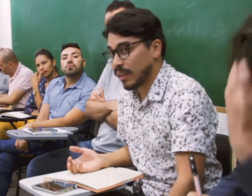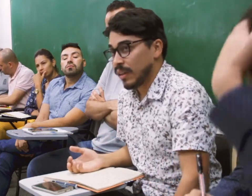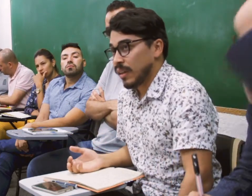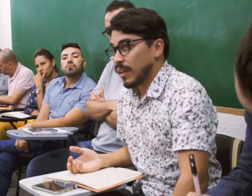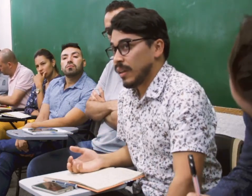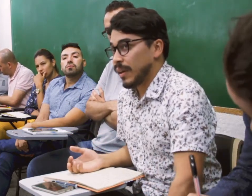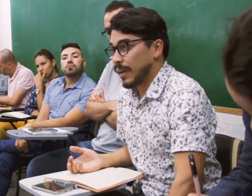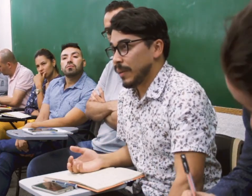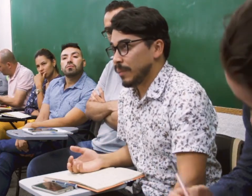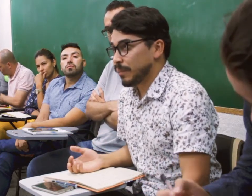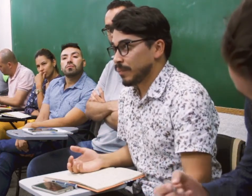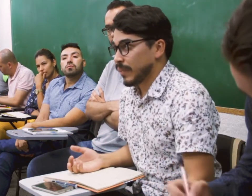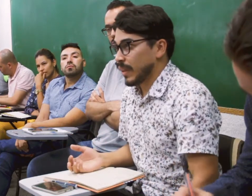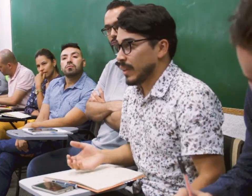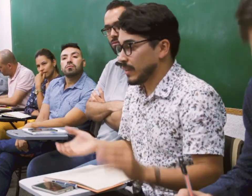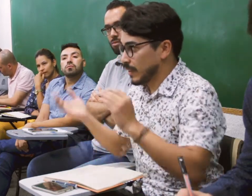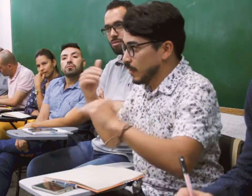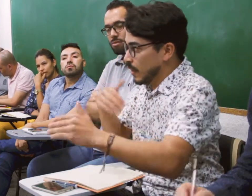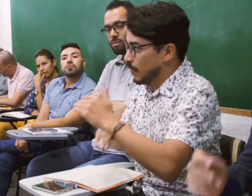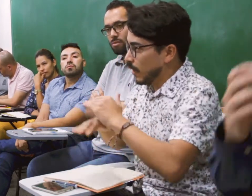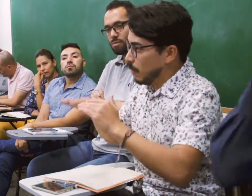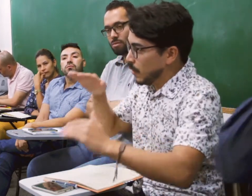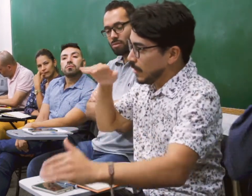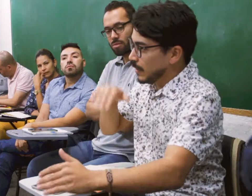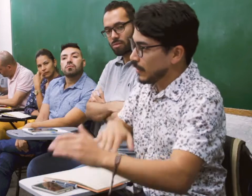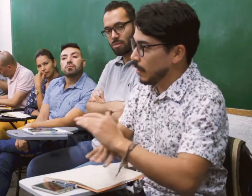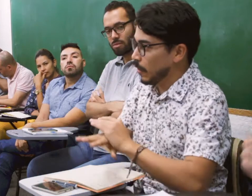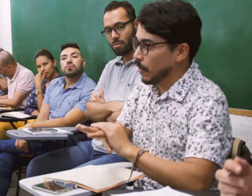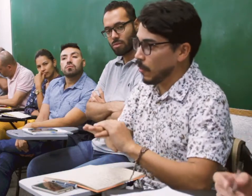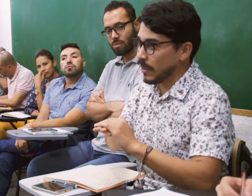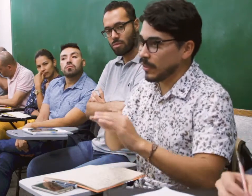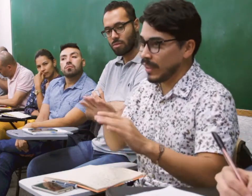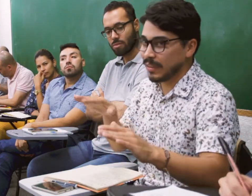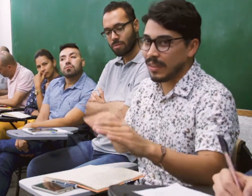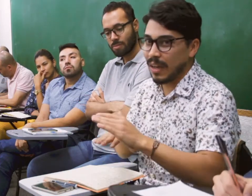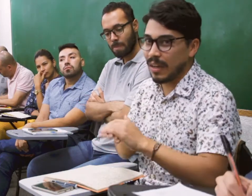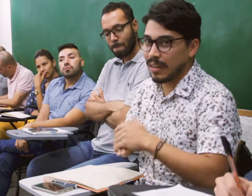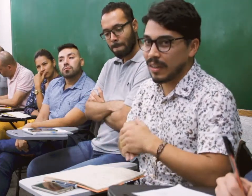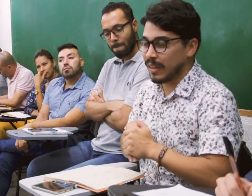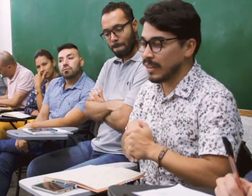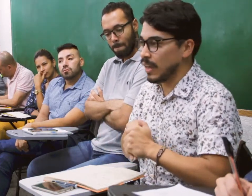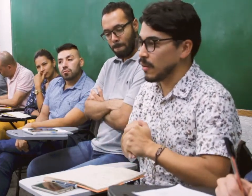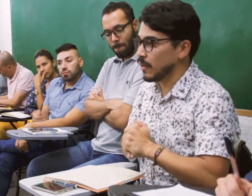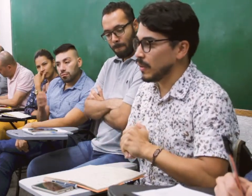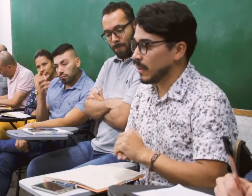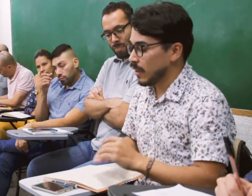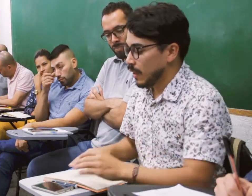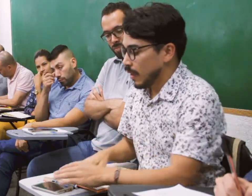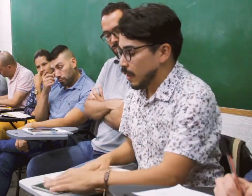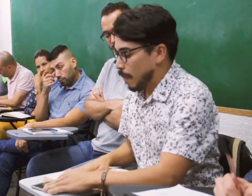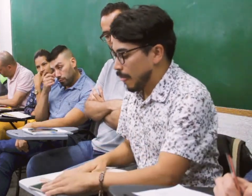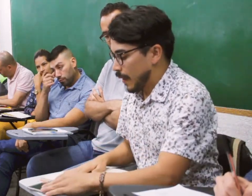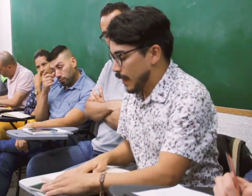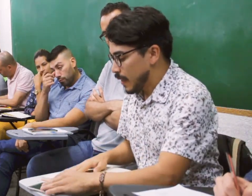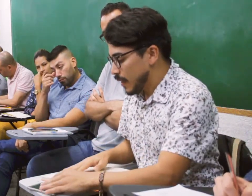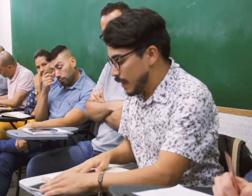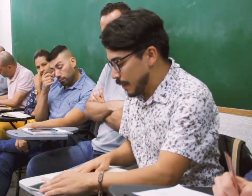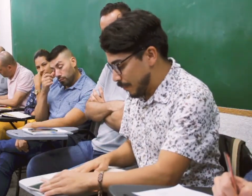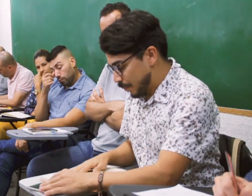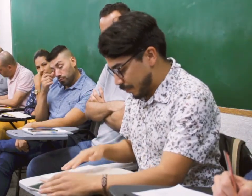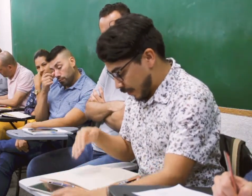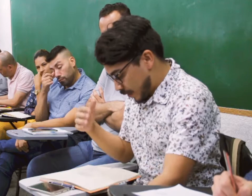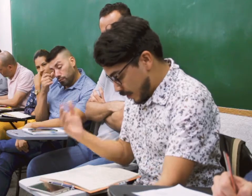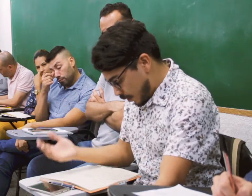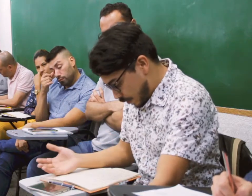Sen, que sí tiene un enfoque muy desde lo económico, se decía en el diálogo,